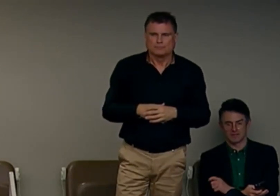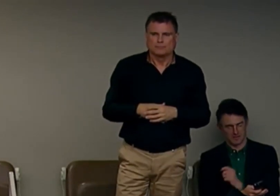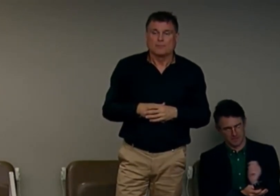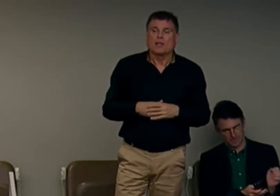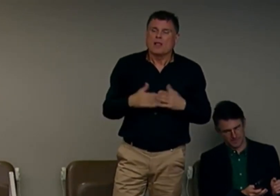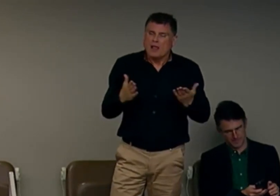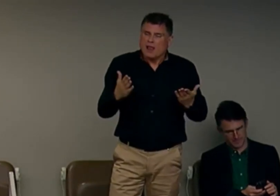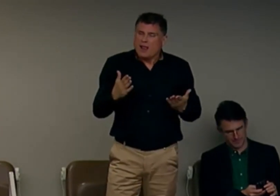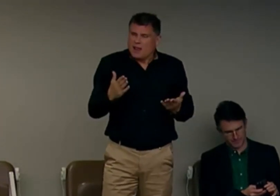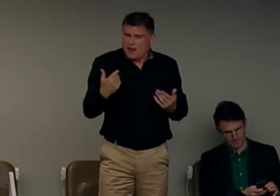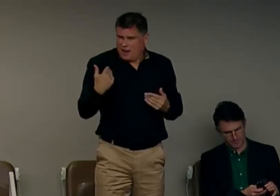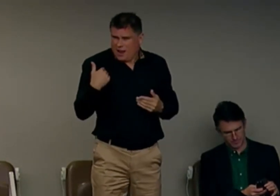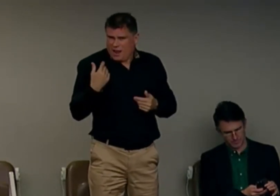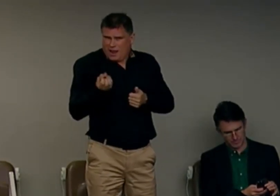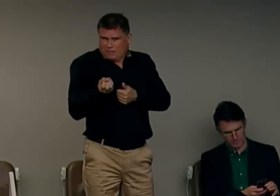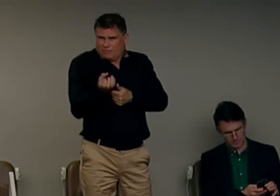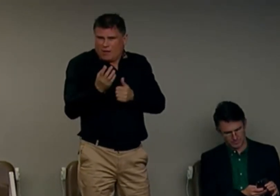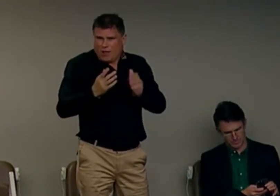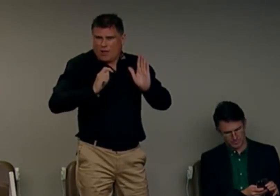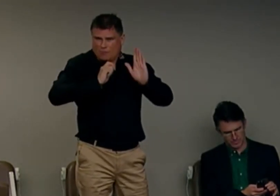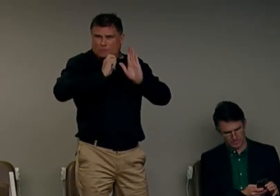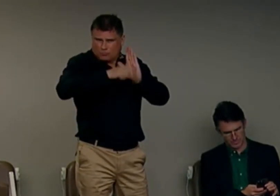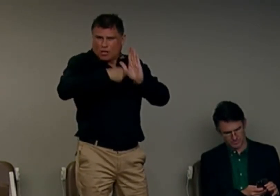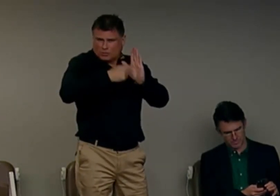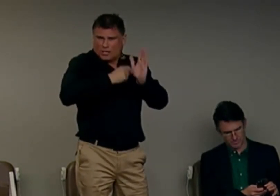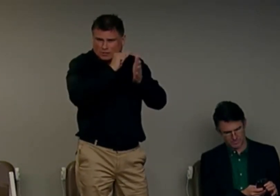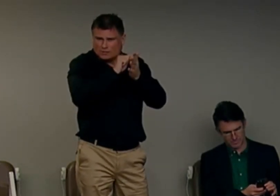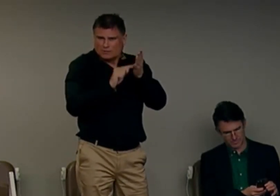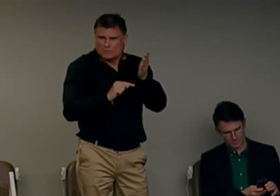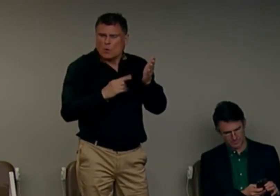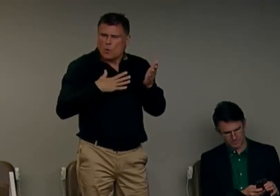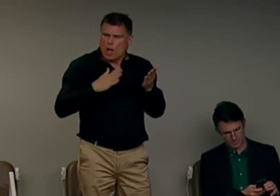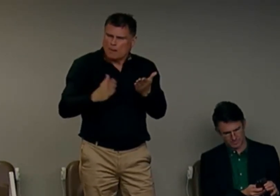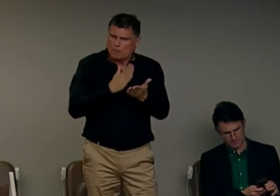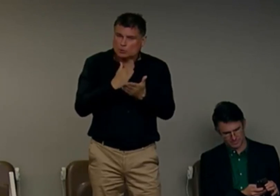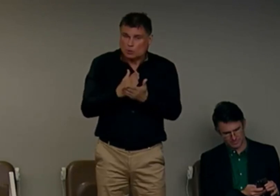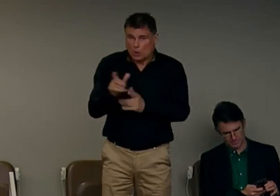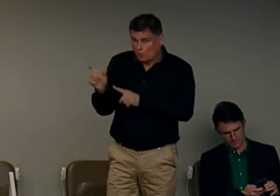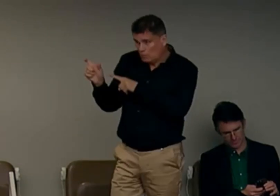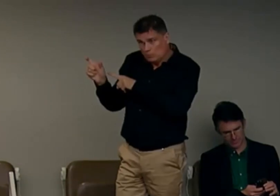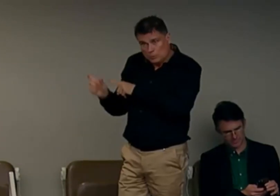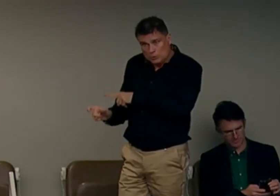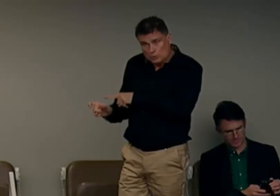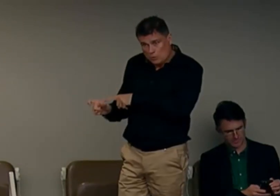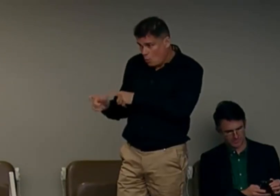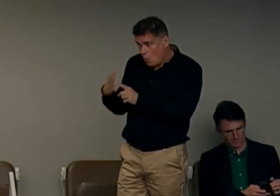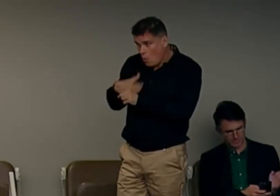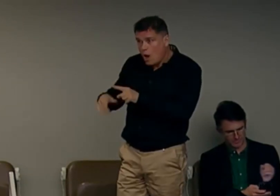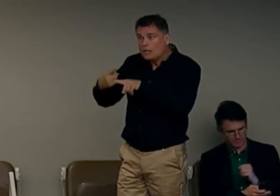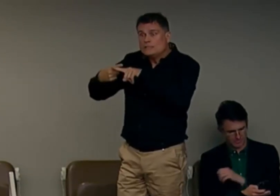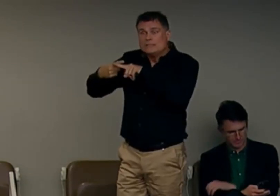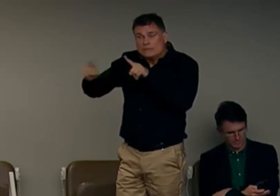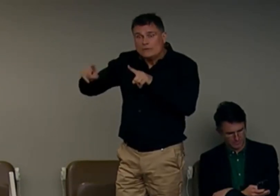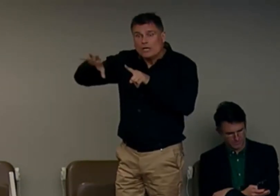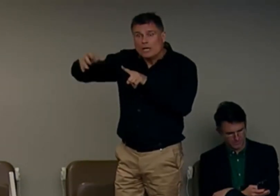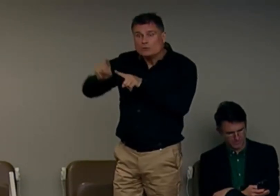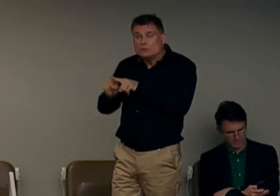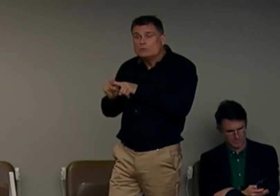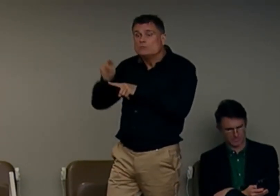des conditions d'études parfaitement accessibles et, disons-le, qui leur donnent envie d'y